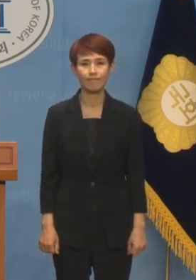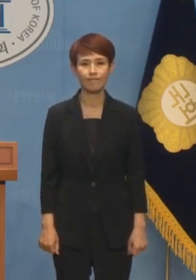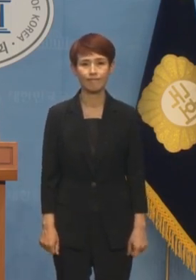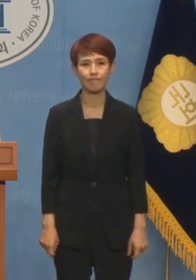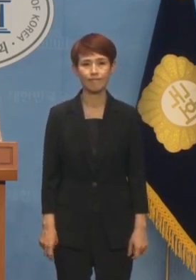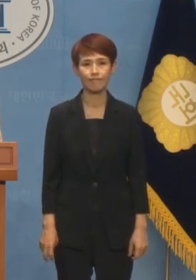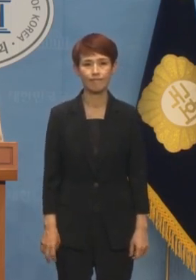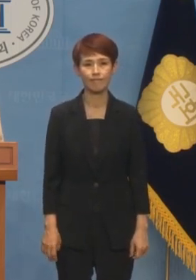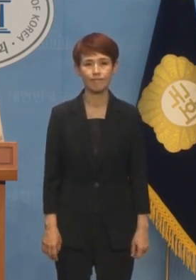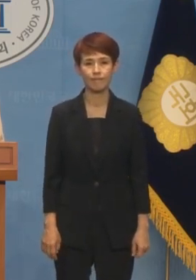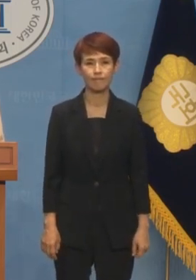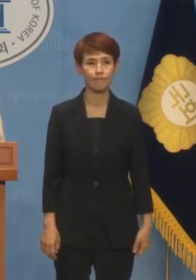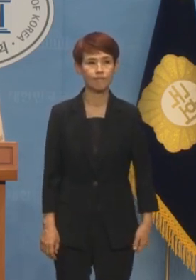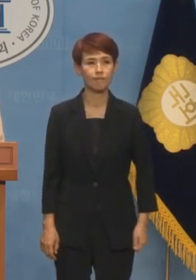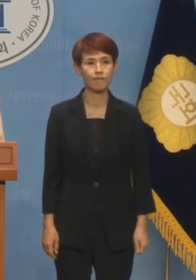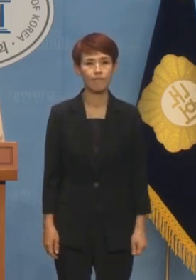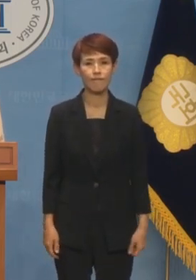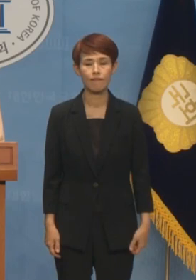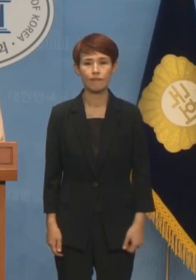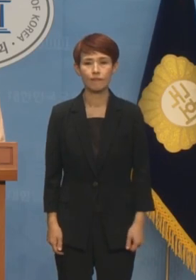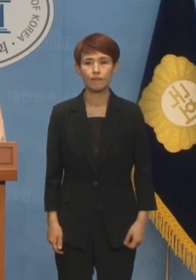기다리겠습니다.